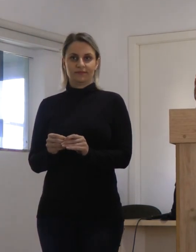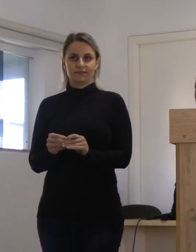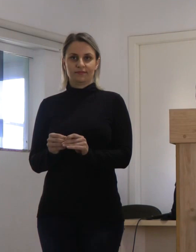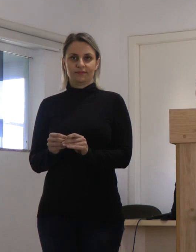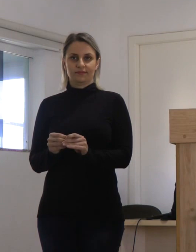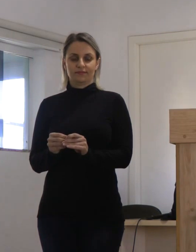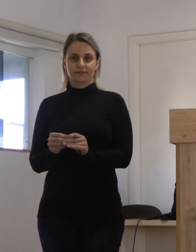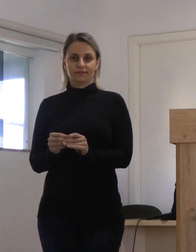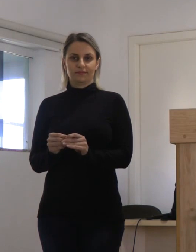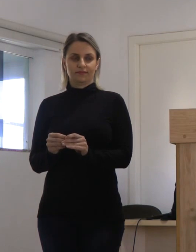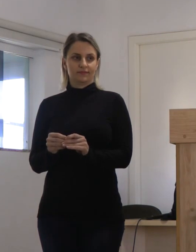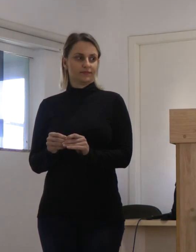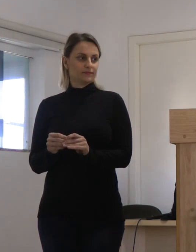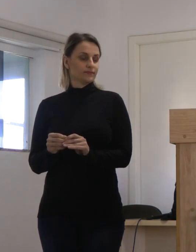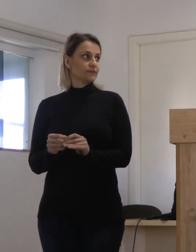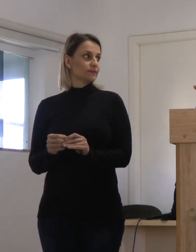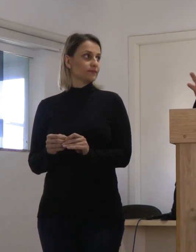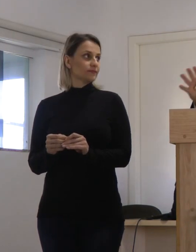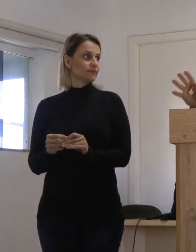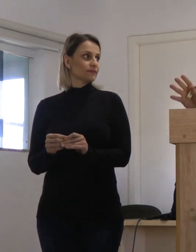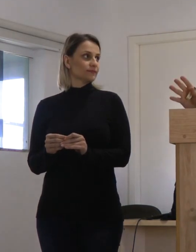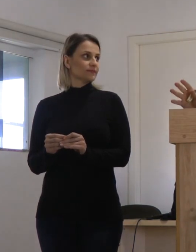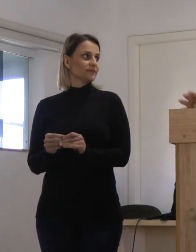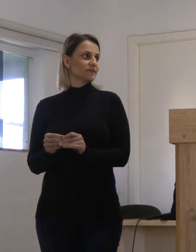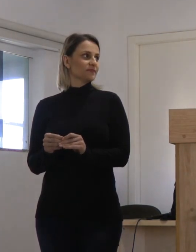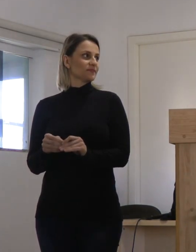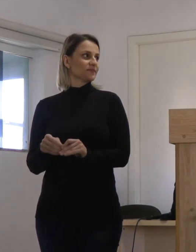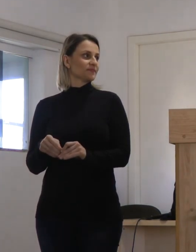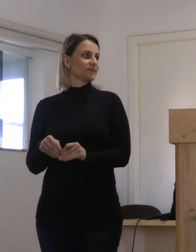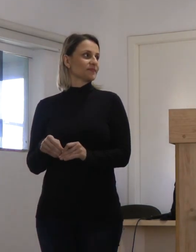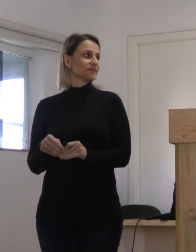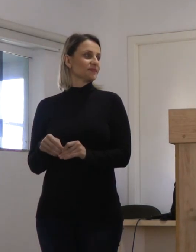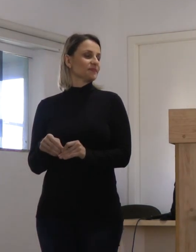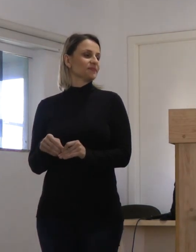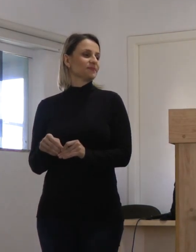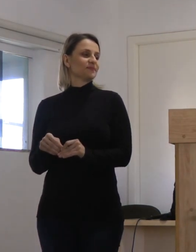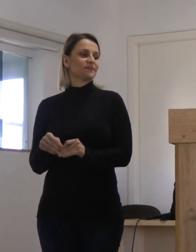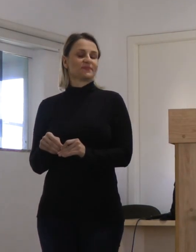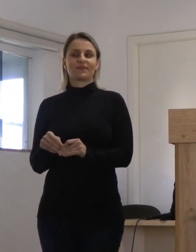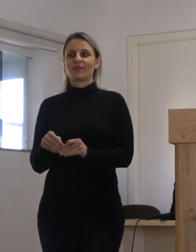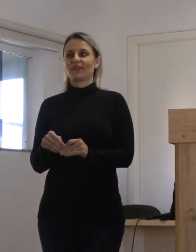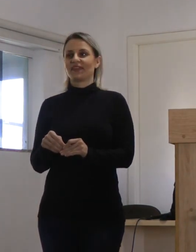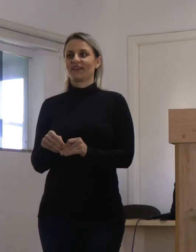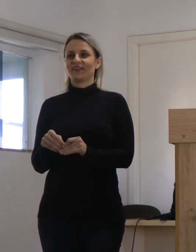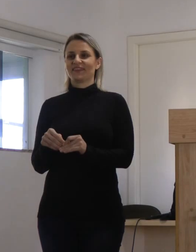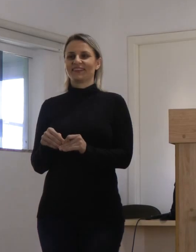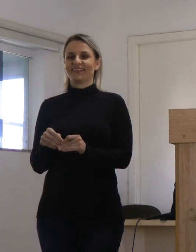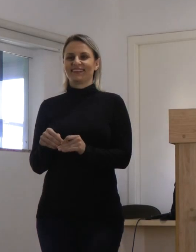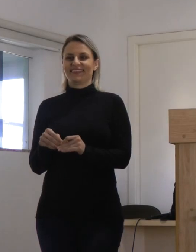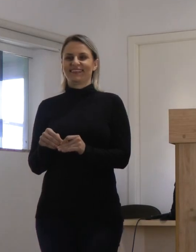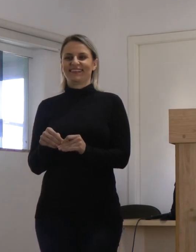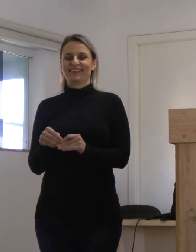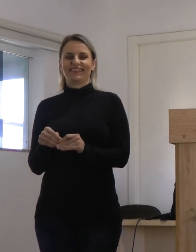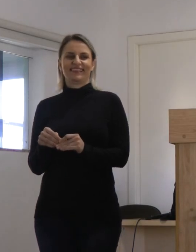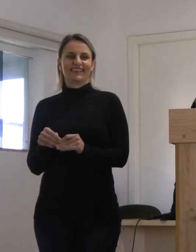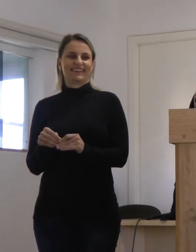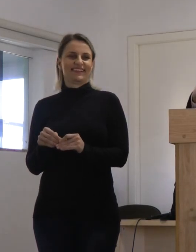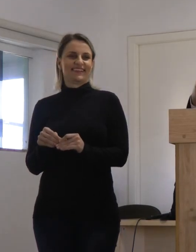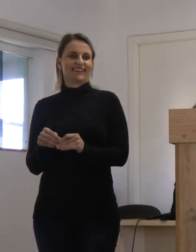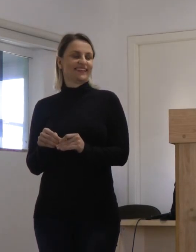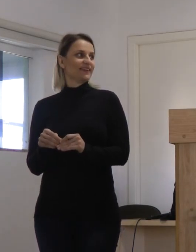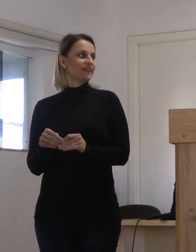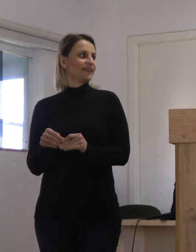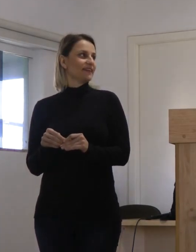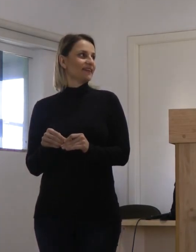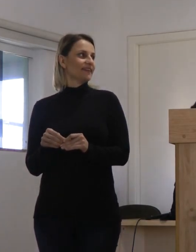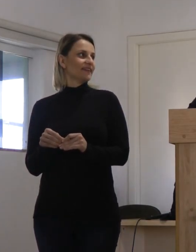nós, os cearenses, nós temos um plano de dominar o planeta, não é? Então, onde você for, tem cearense. E às vezes a gente fala